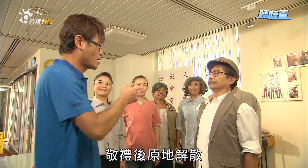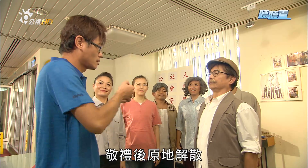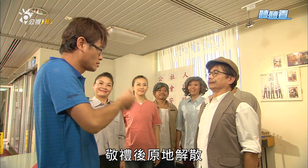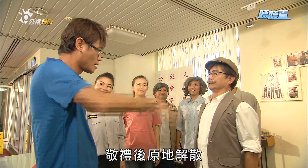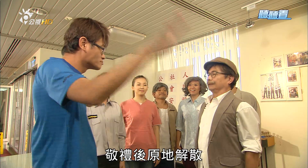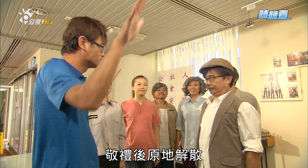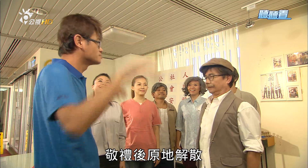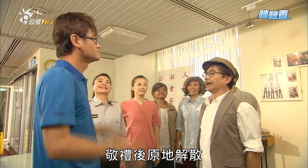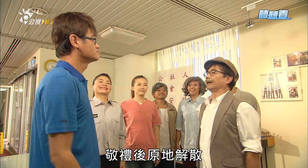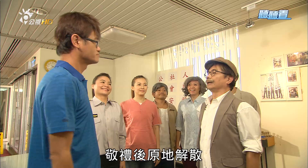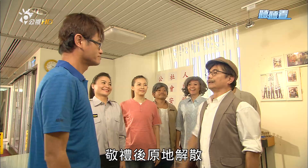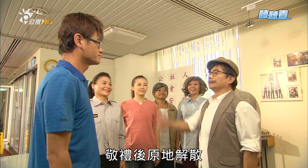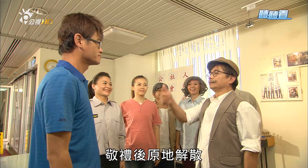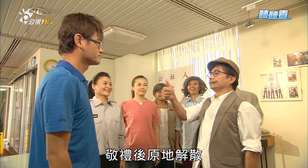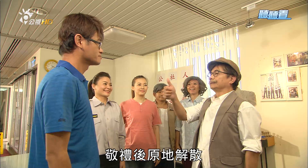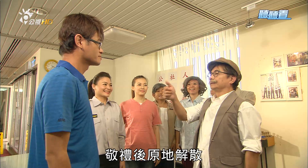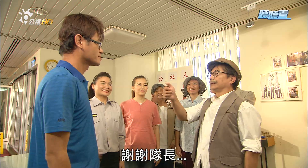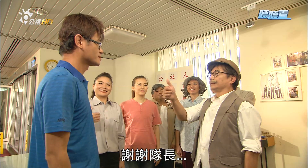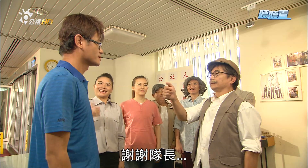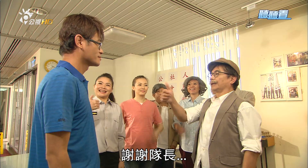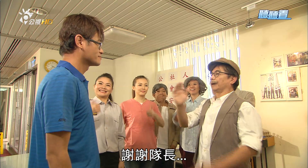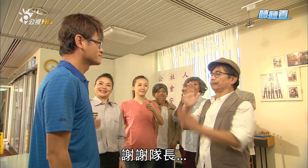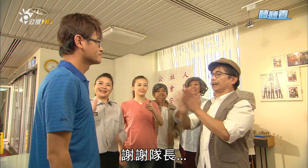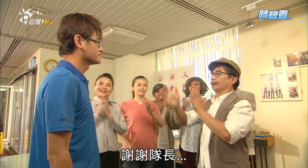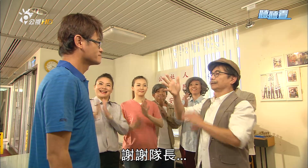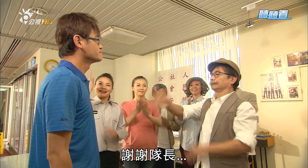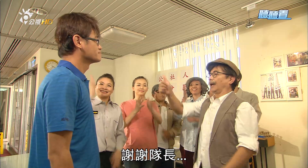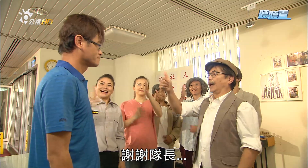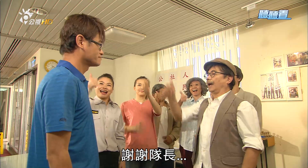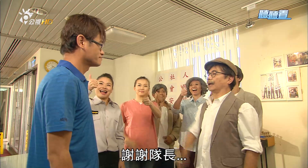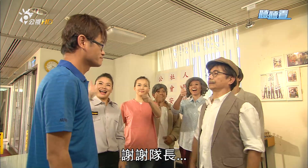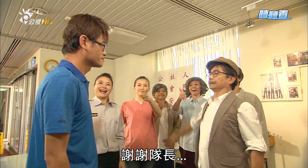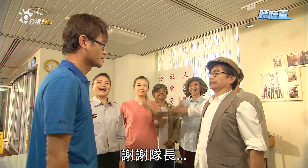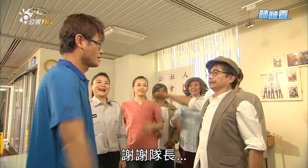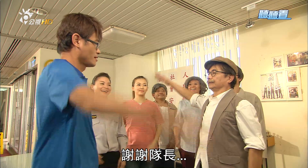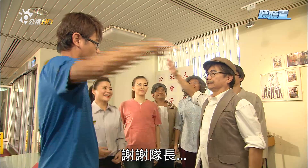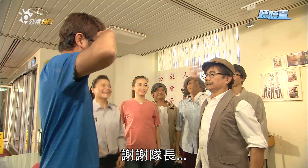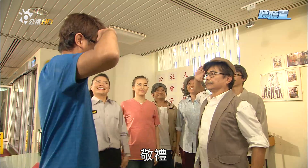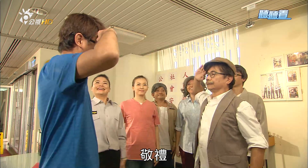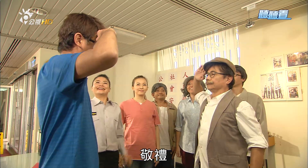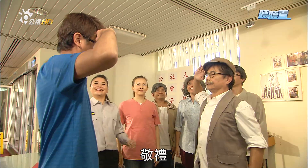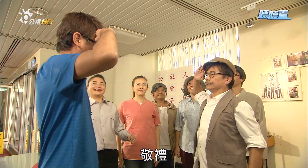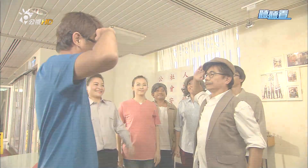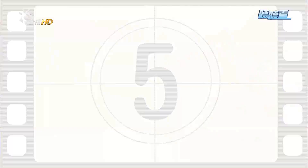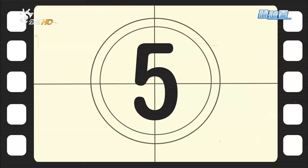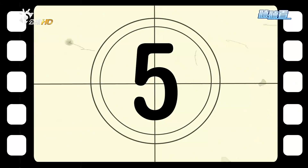敬礼后，原地解散。谢谢队长， 谢谢队长， 谢谢队长， 谢谢。 起立。